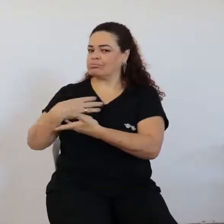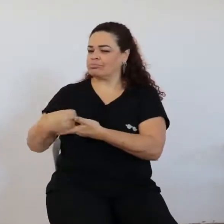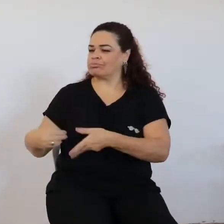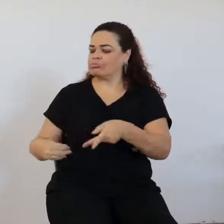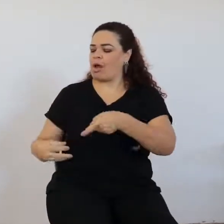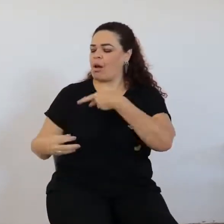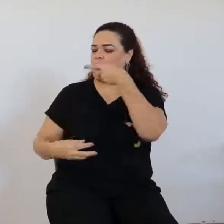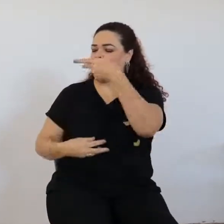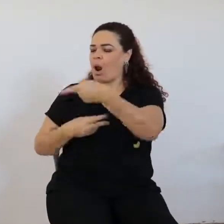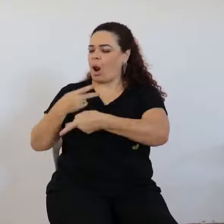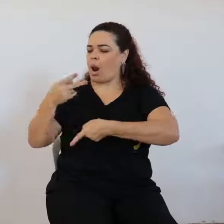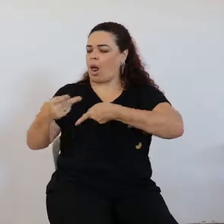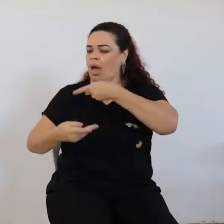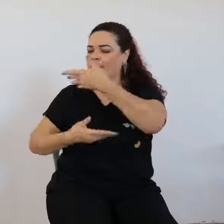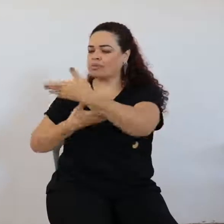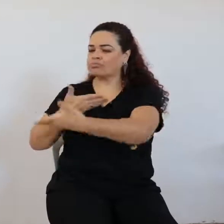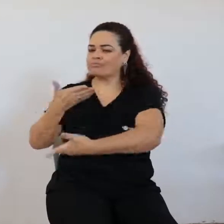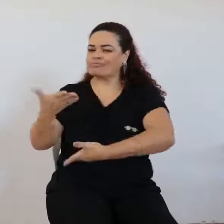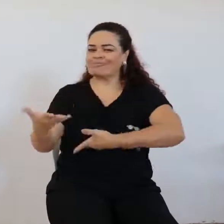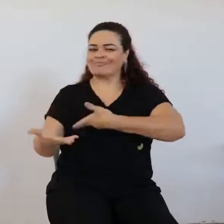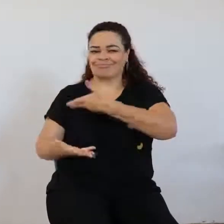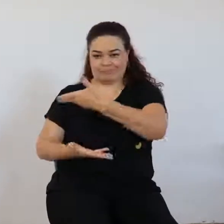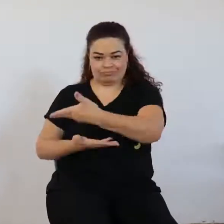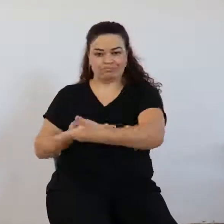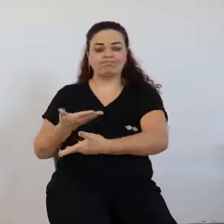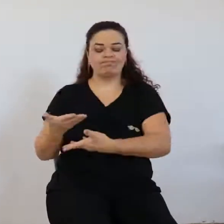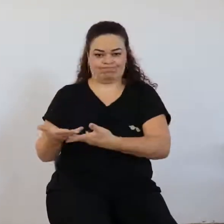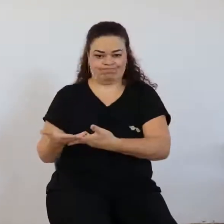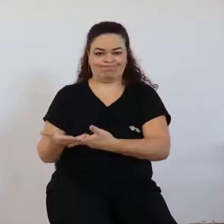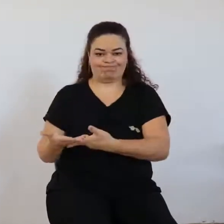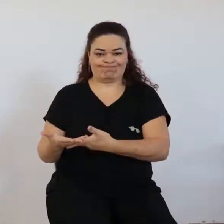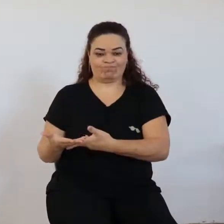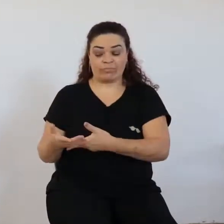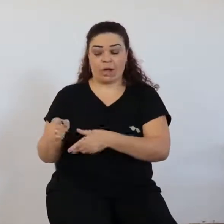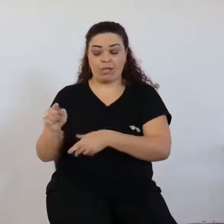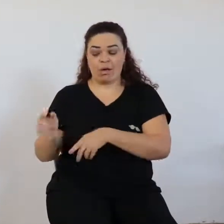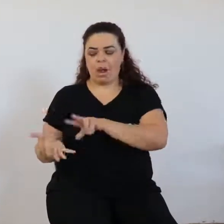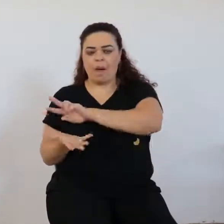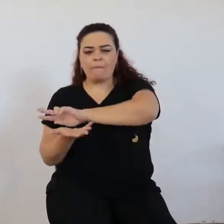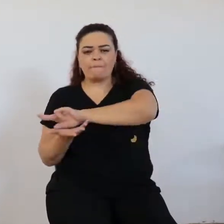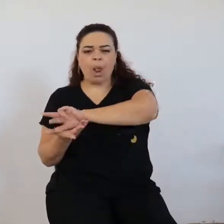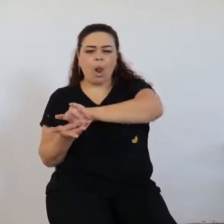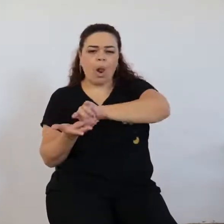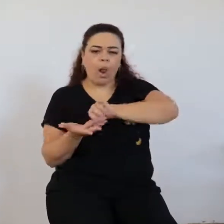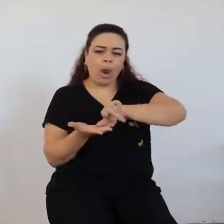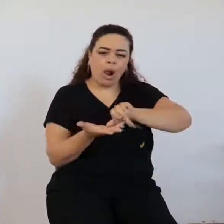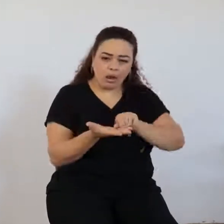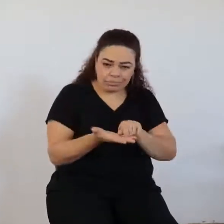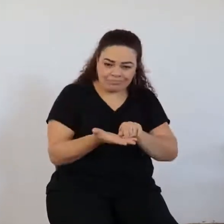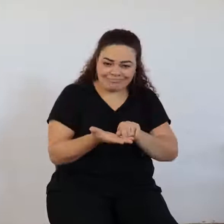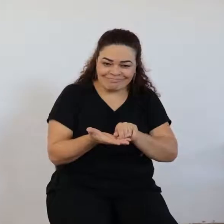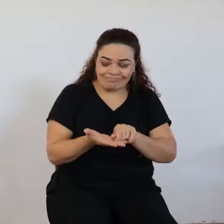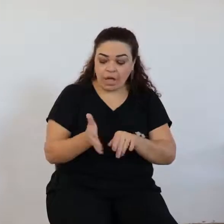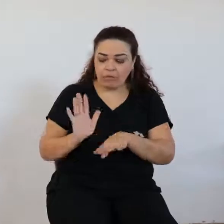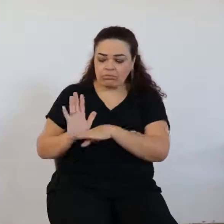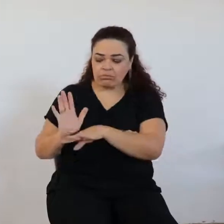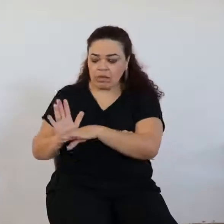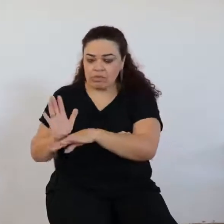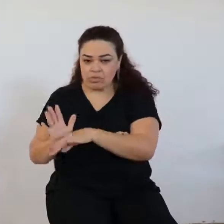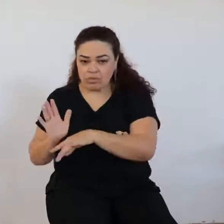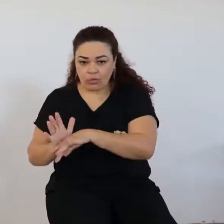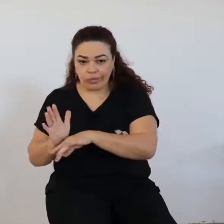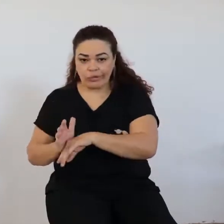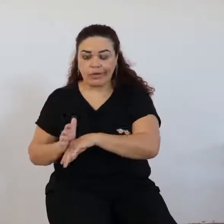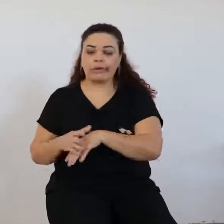o desenvolvimento da fala e da linguagem, e são essas questões que quando vem para a fono, ela vai estar avaliando,